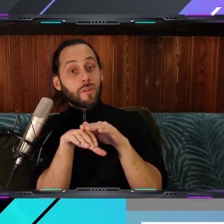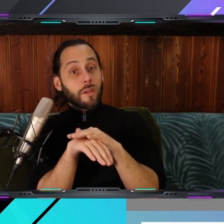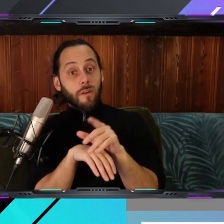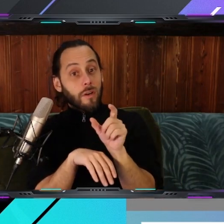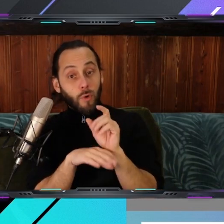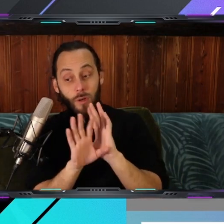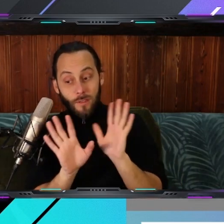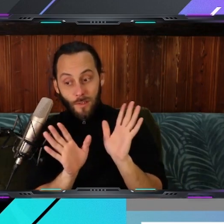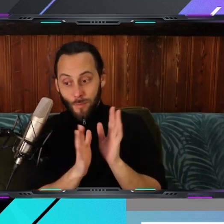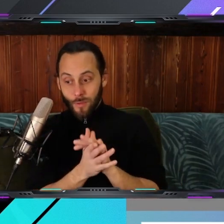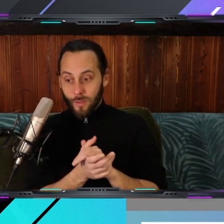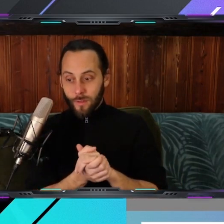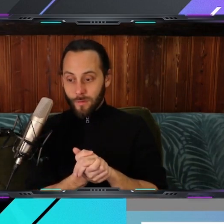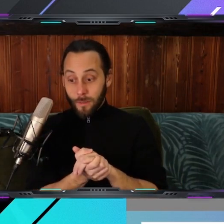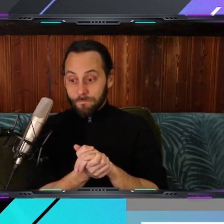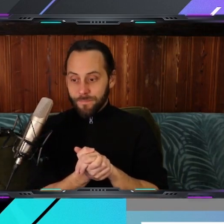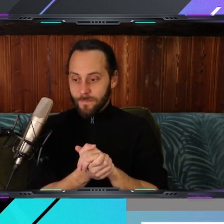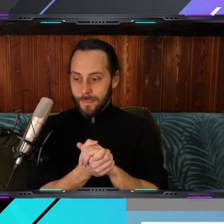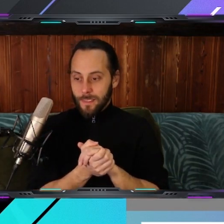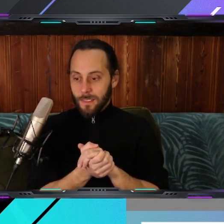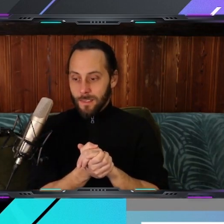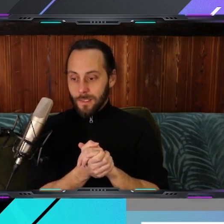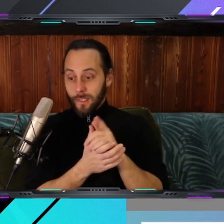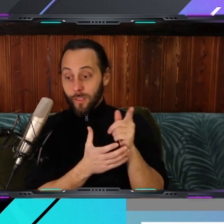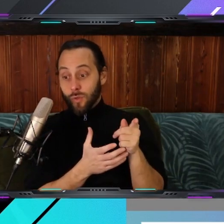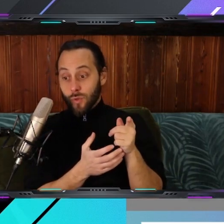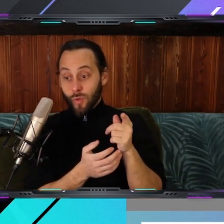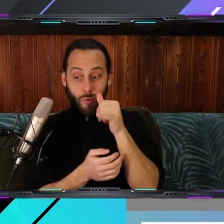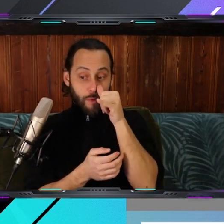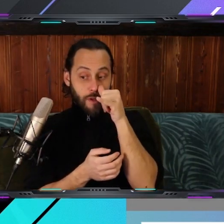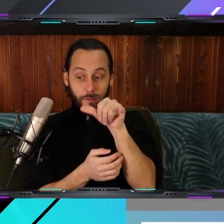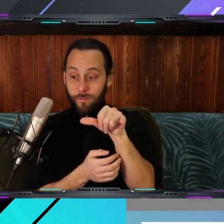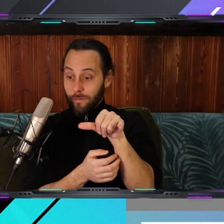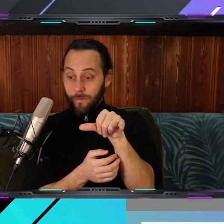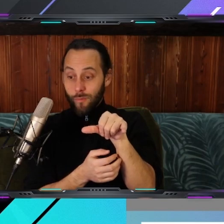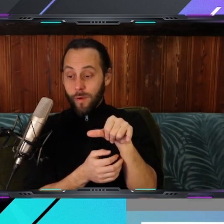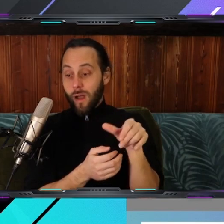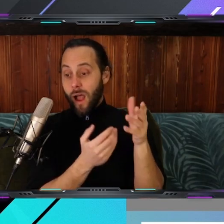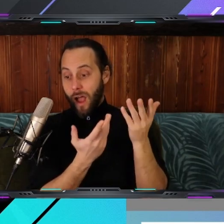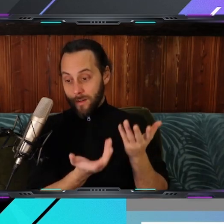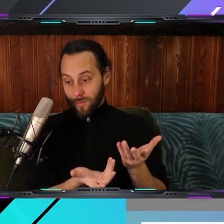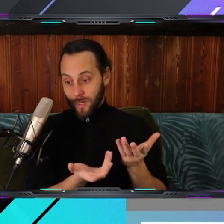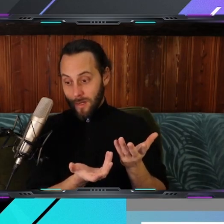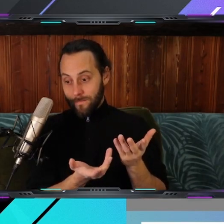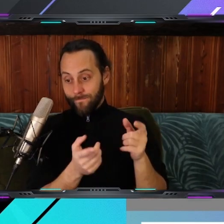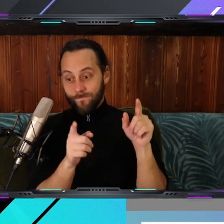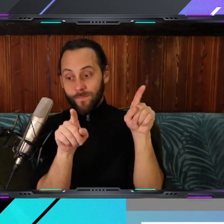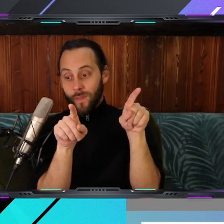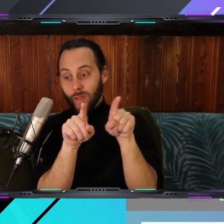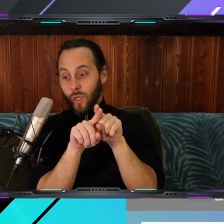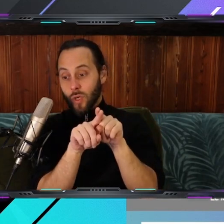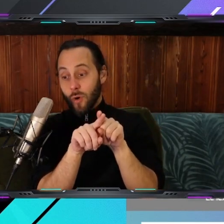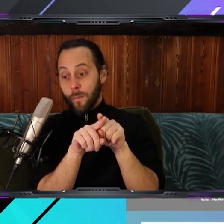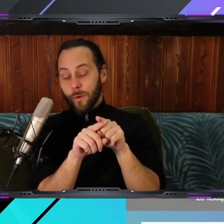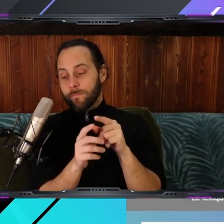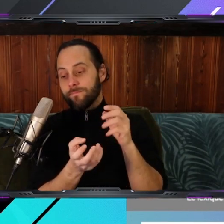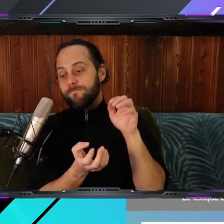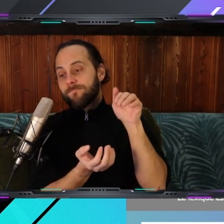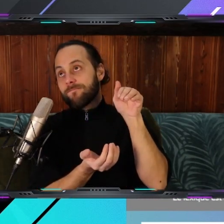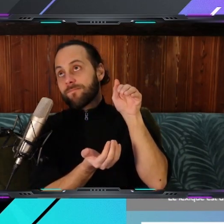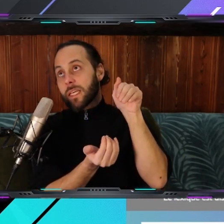Voilà, désolé, alors les mots là, c'est un peu... voilà. Donc lui veut pas avocat,